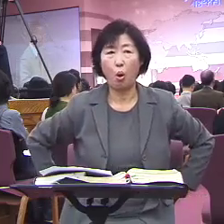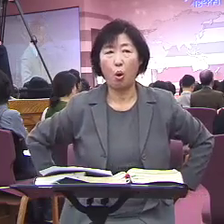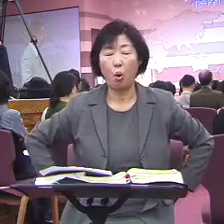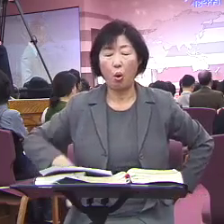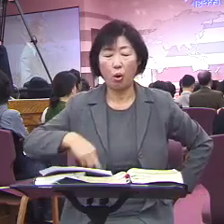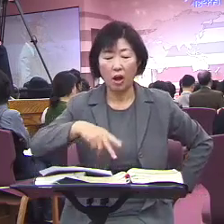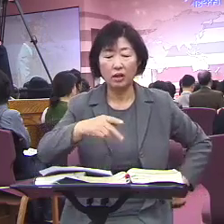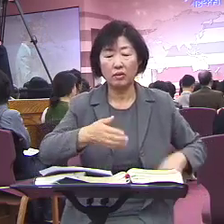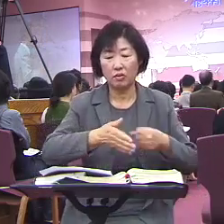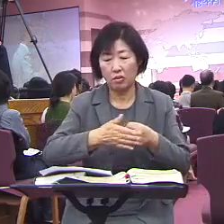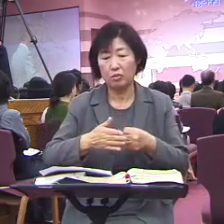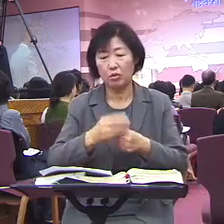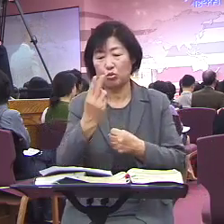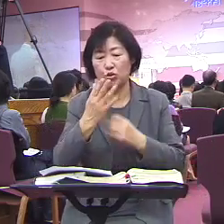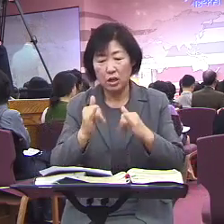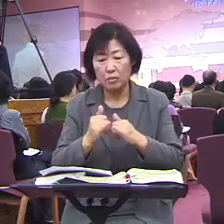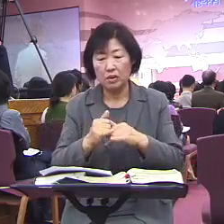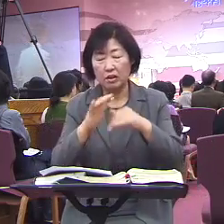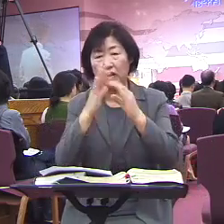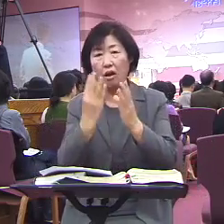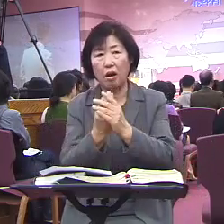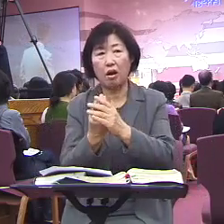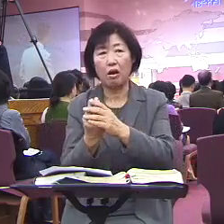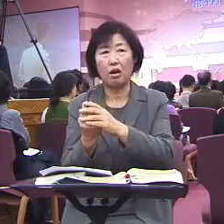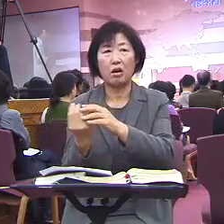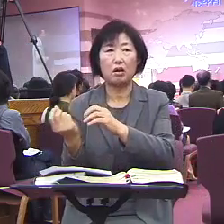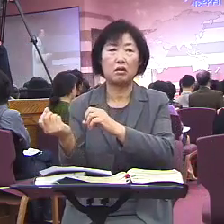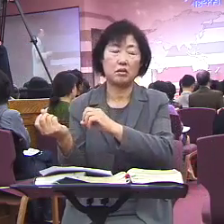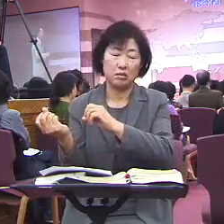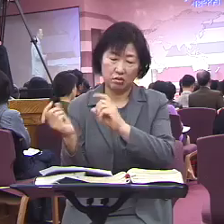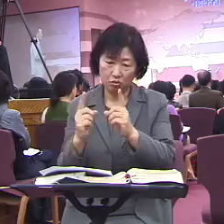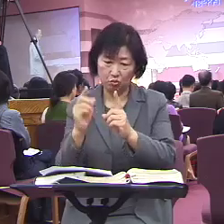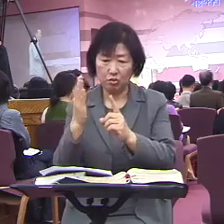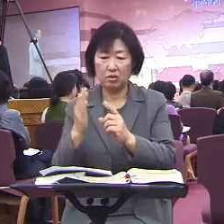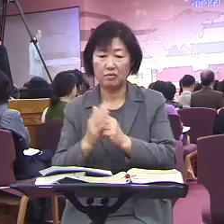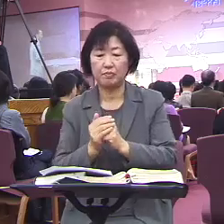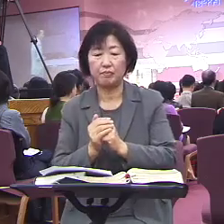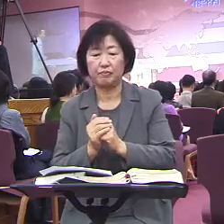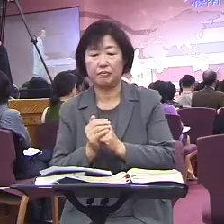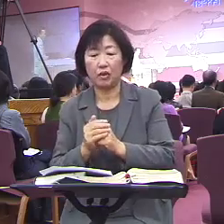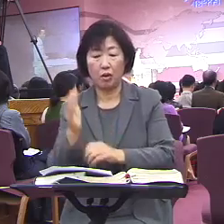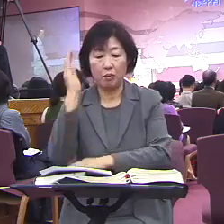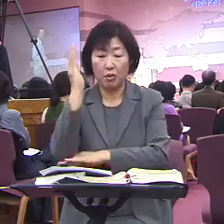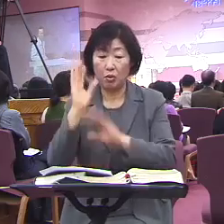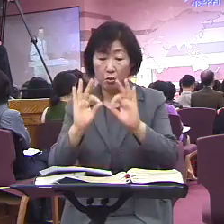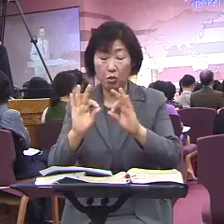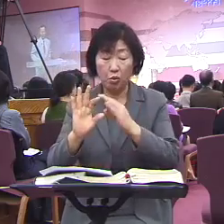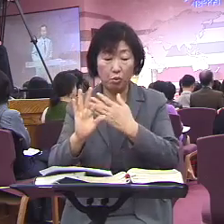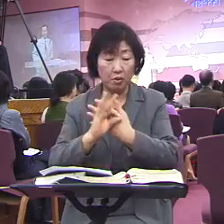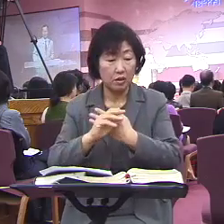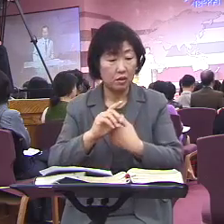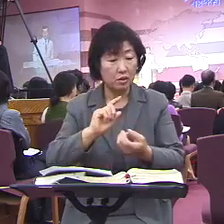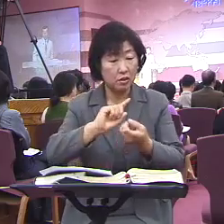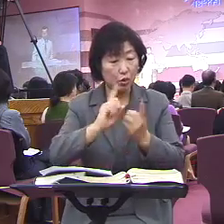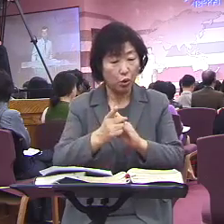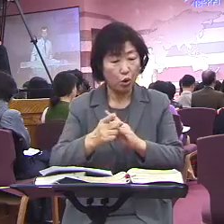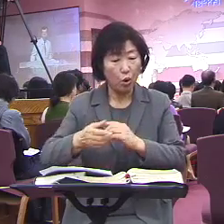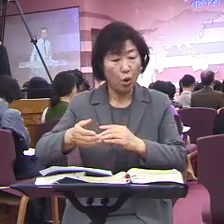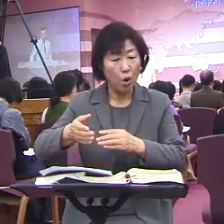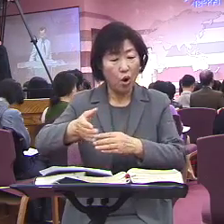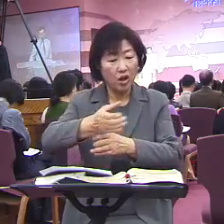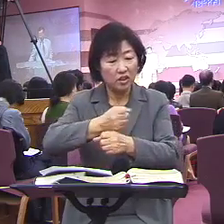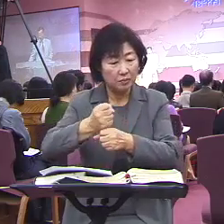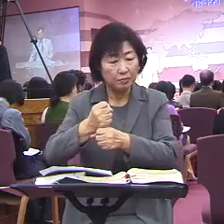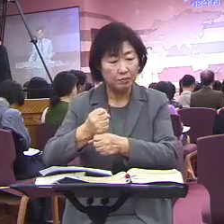두 사람이 다 살았다는 이야기입니다. 오늘 말씀을 보면은 서로 짐을 지라고 하나님께서